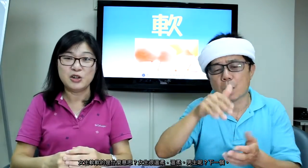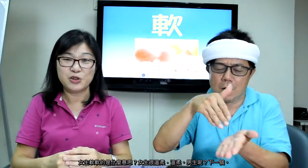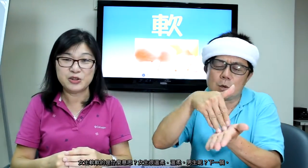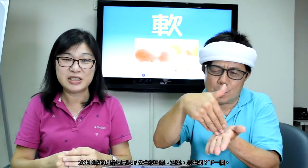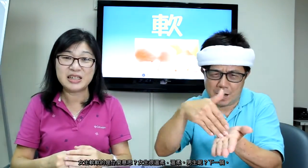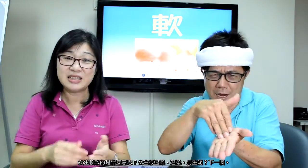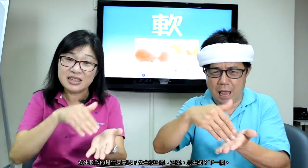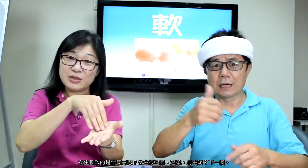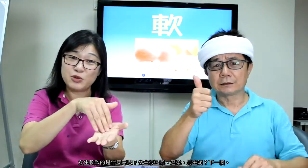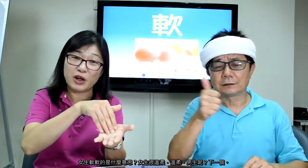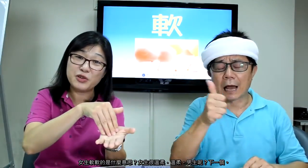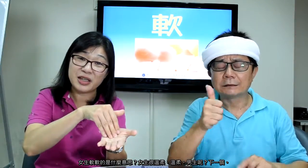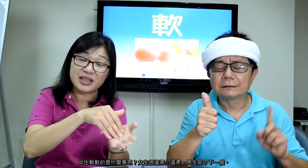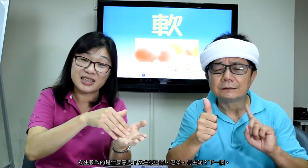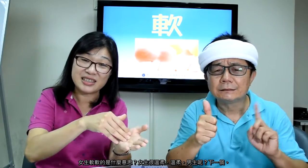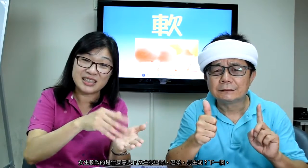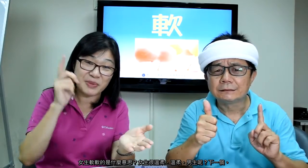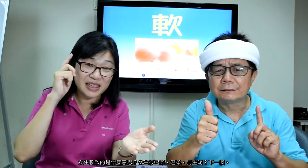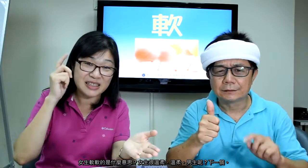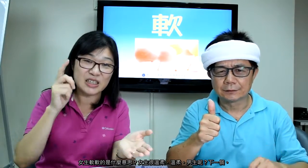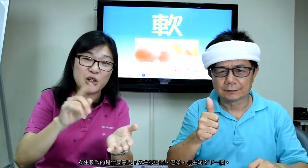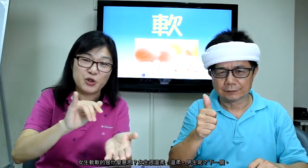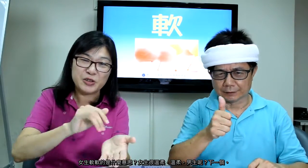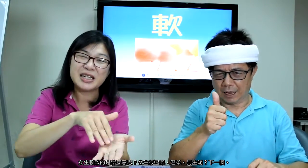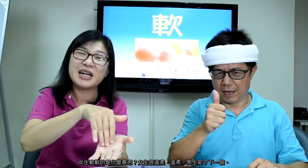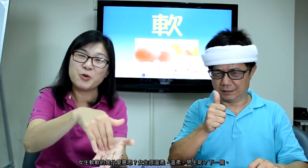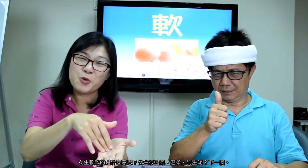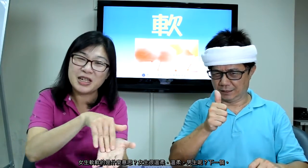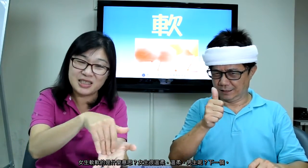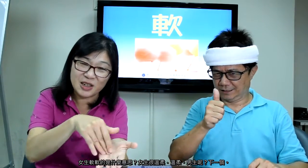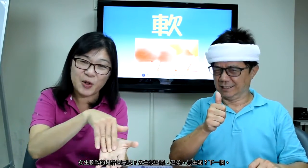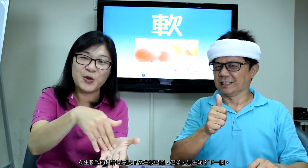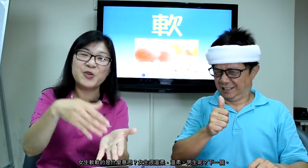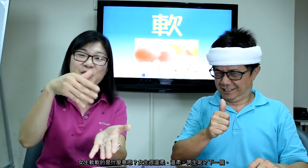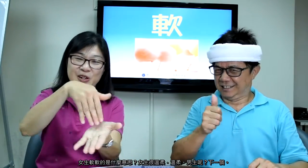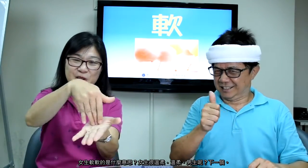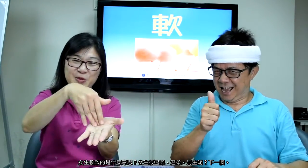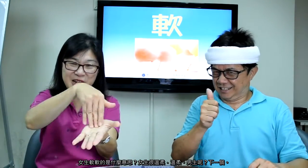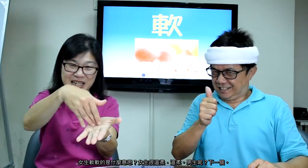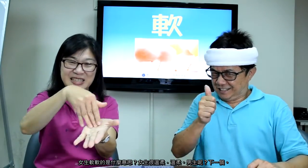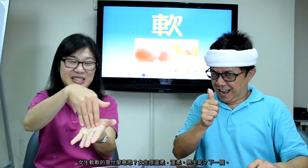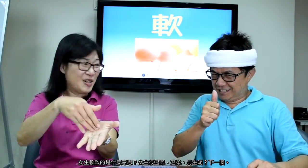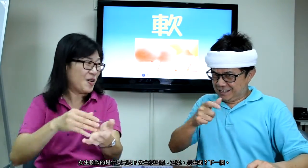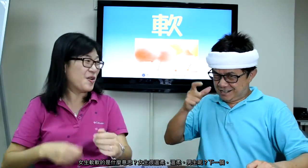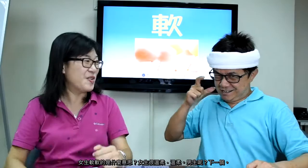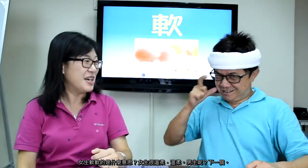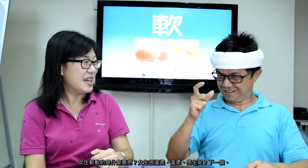女生软软的是什么意思？女生很温柔，温柔。